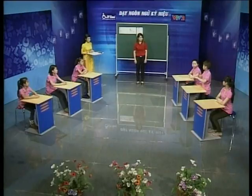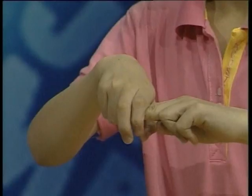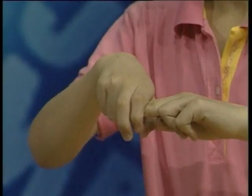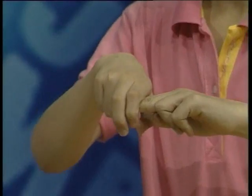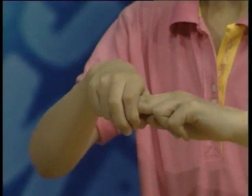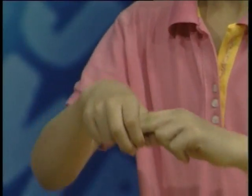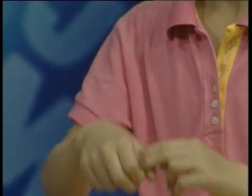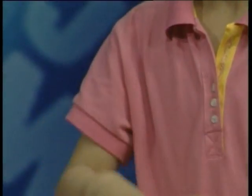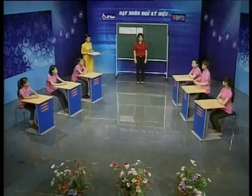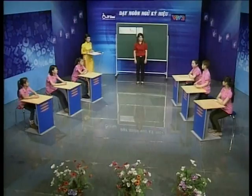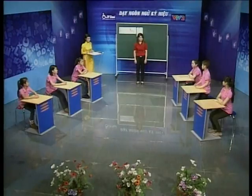Bạn đang thực hành lại ký hiệu ngồi